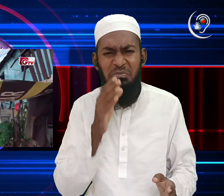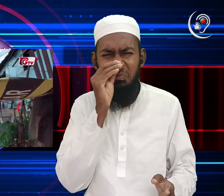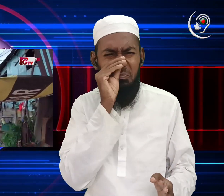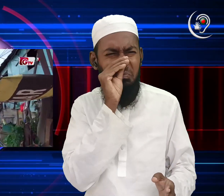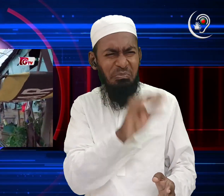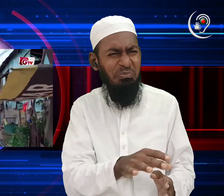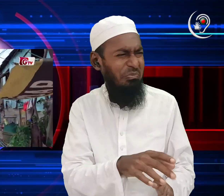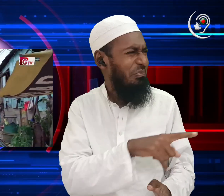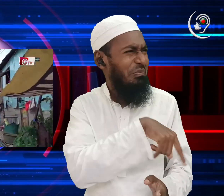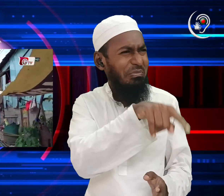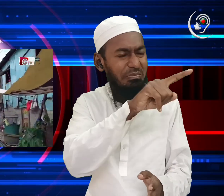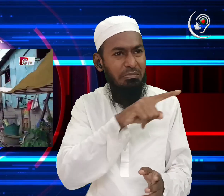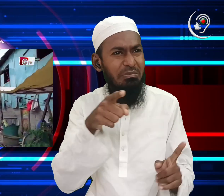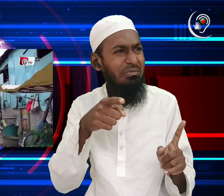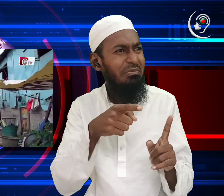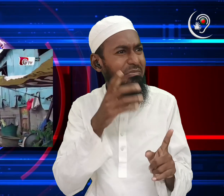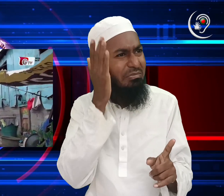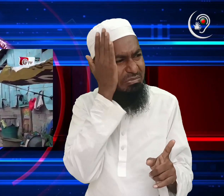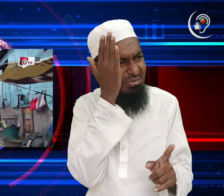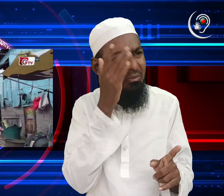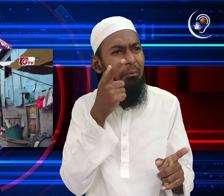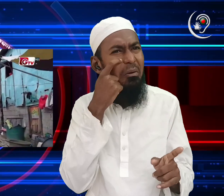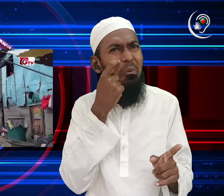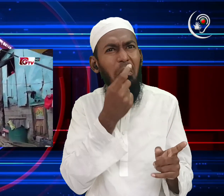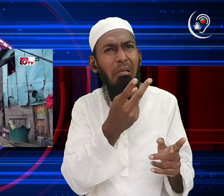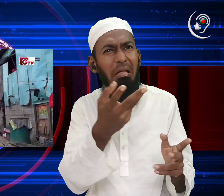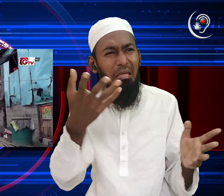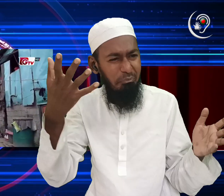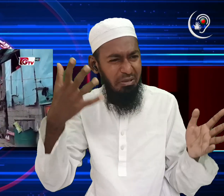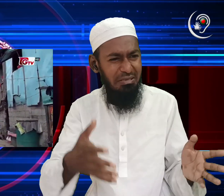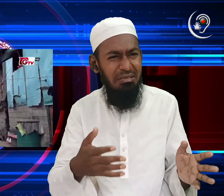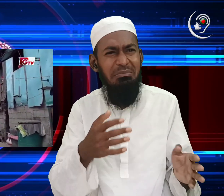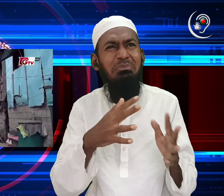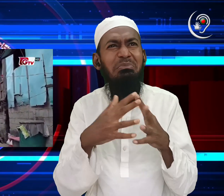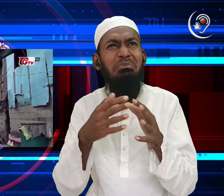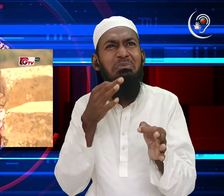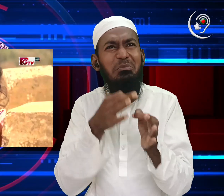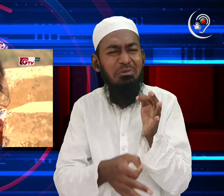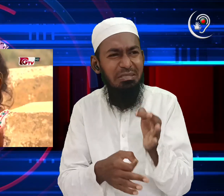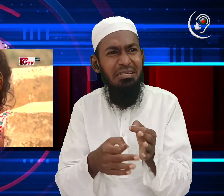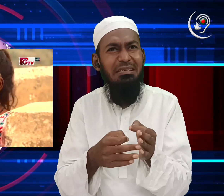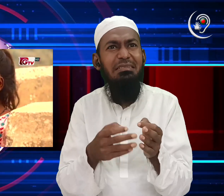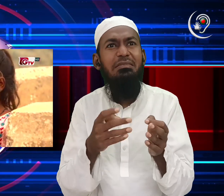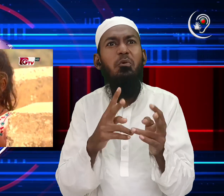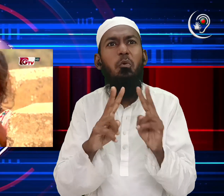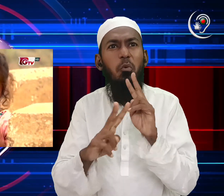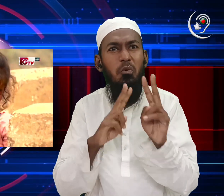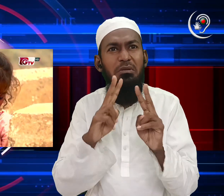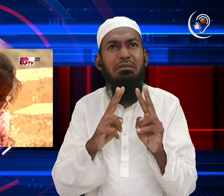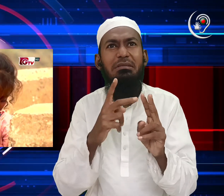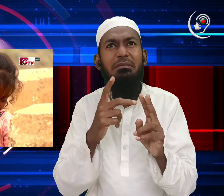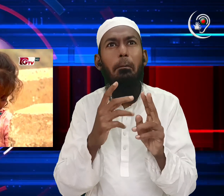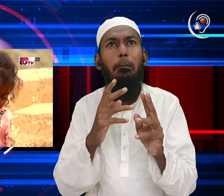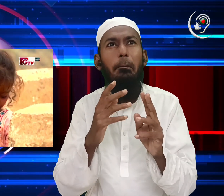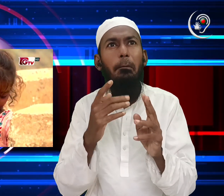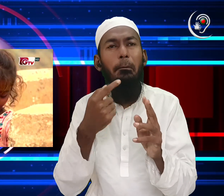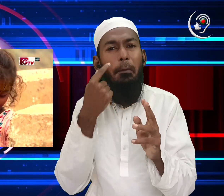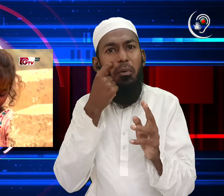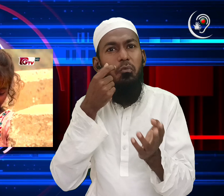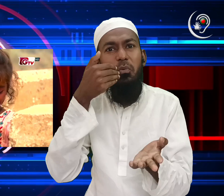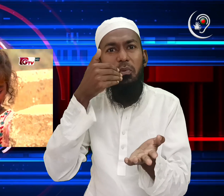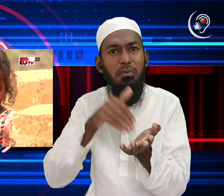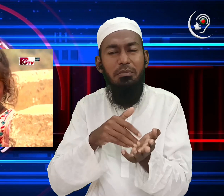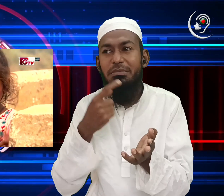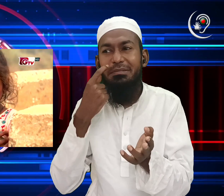অর্থাৎ ঘনবসতিপূর্ণ এলাকা, বস্তি এলাকা, হোস্টেল, মাদ্রাসায়, যেখানে অনেকে একসঙ্গে থাকেন, এমন